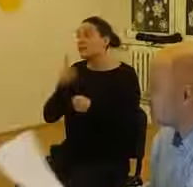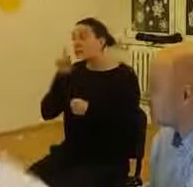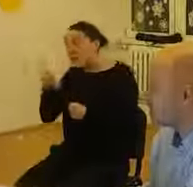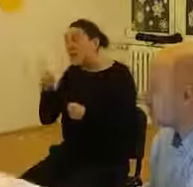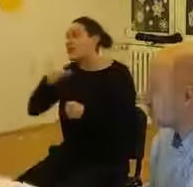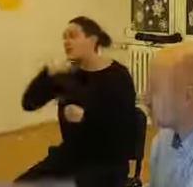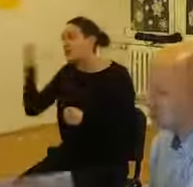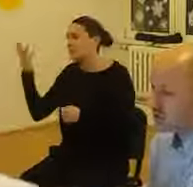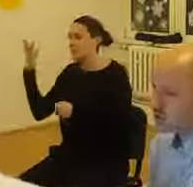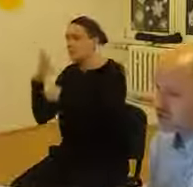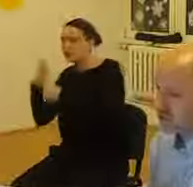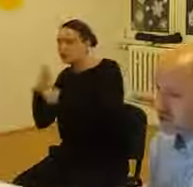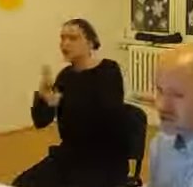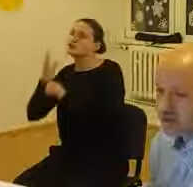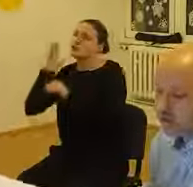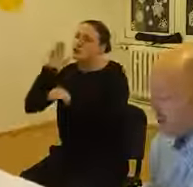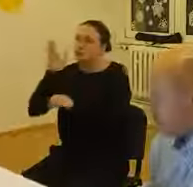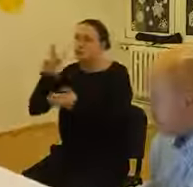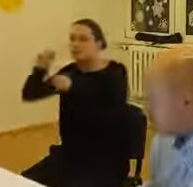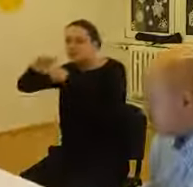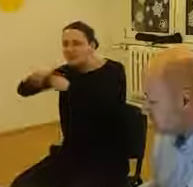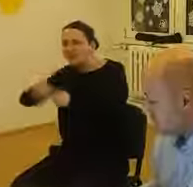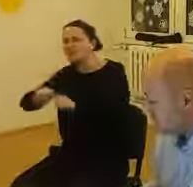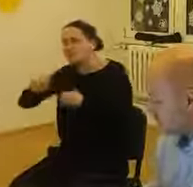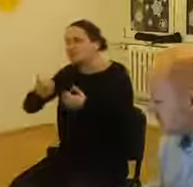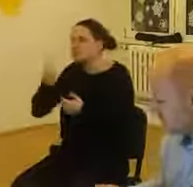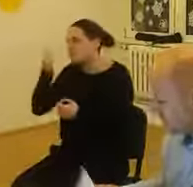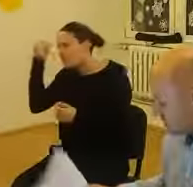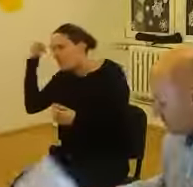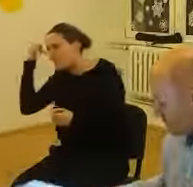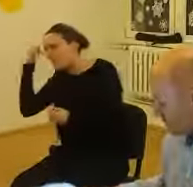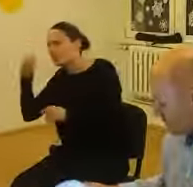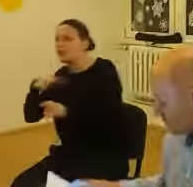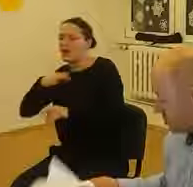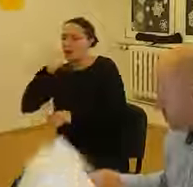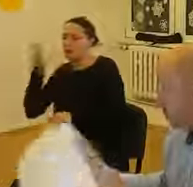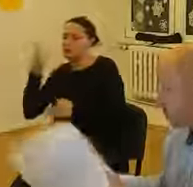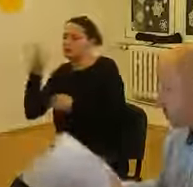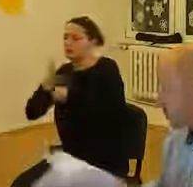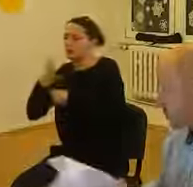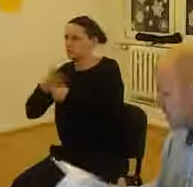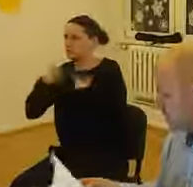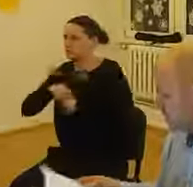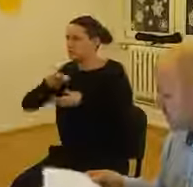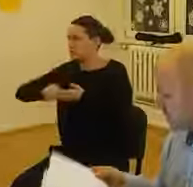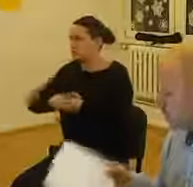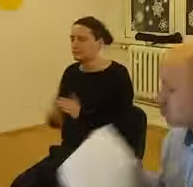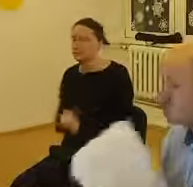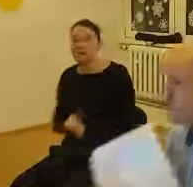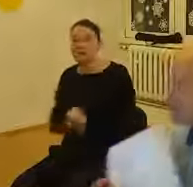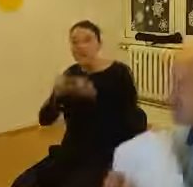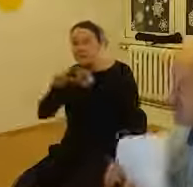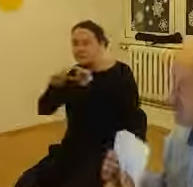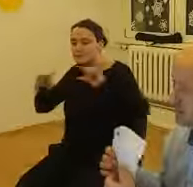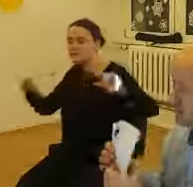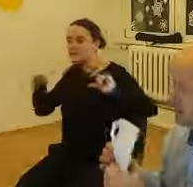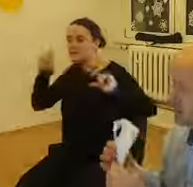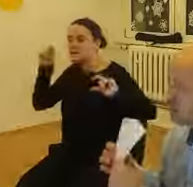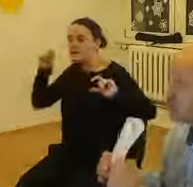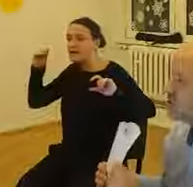potem może się coś wydarzyć. Tu jest bardzo istotna rzecz w rubryce, to numer